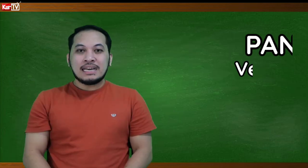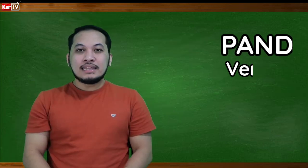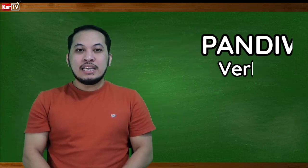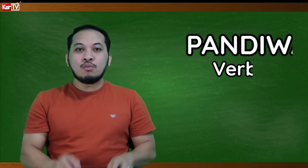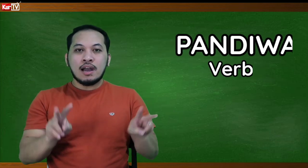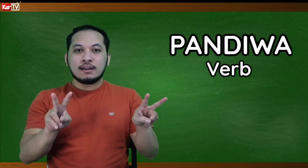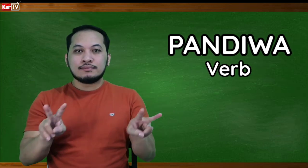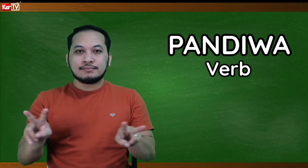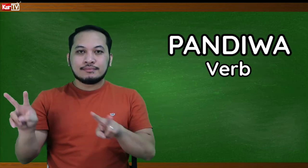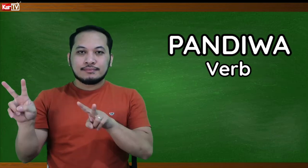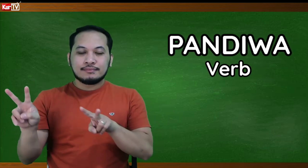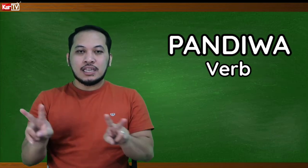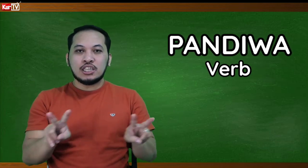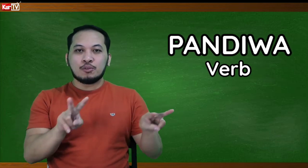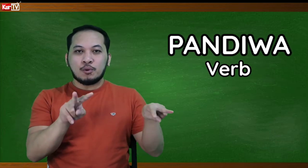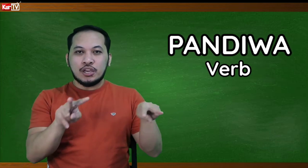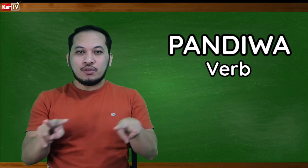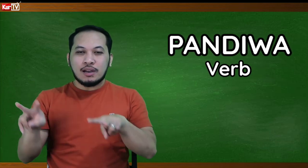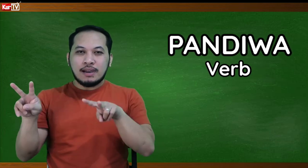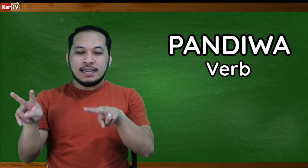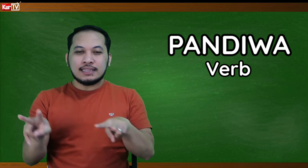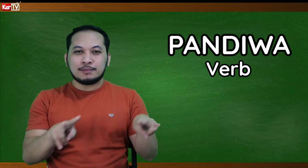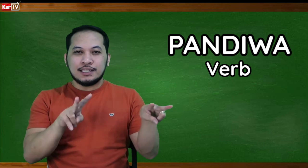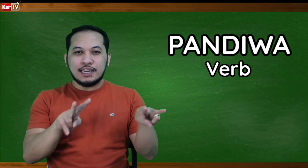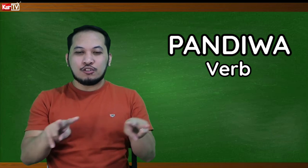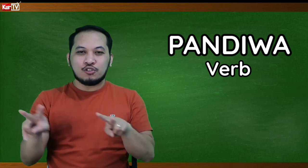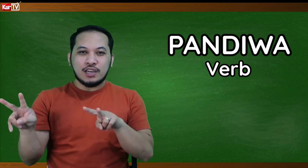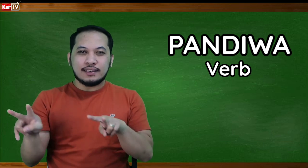Pandiwa. Ganito po yung inyong kamay tapos ganito nyo yan.